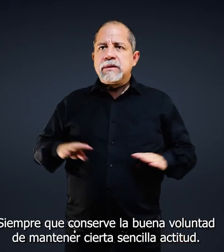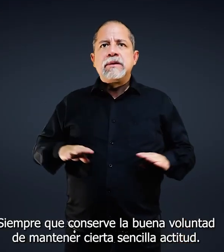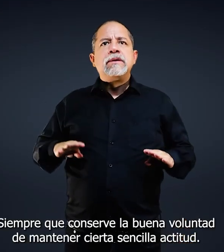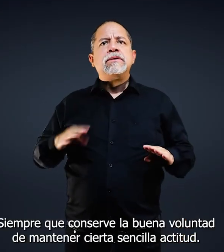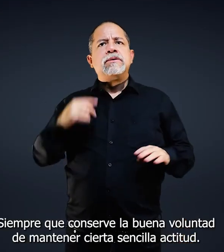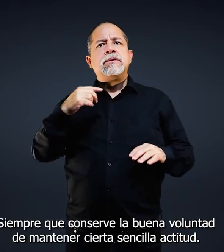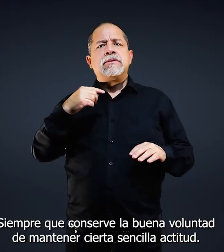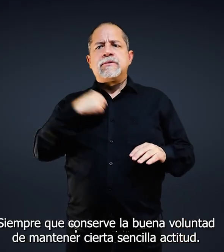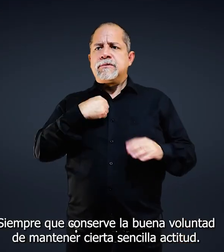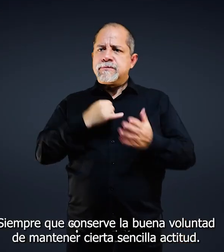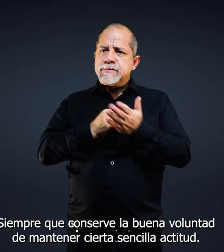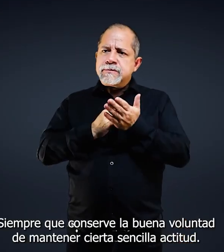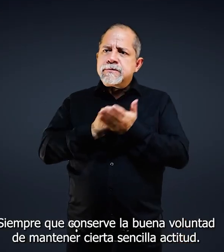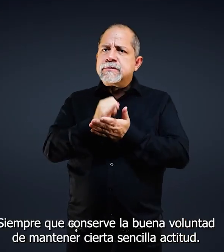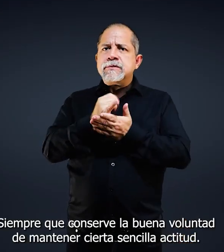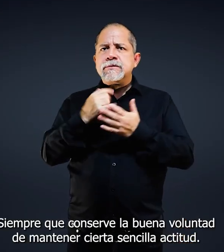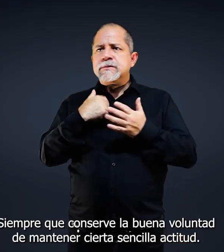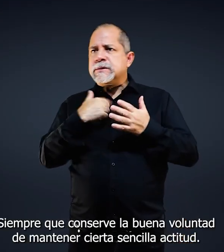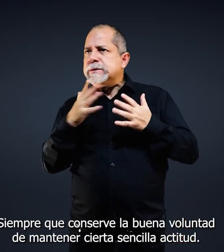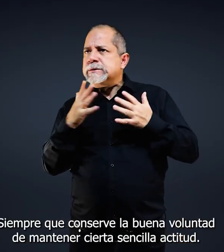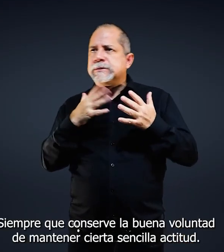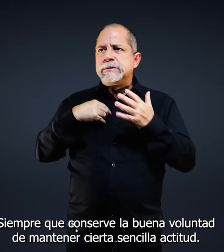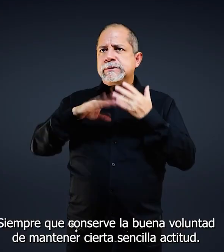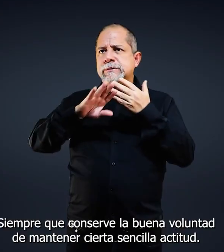buena voluntad de mantener cierta sencilla actitud.